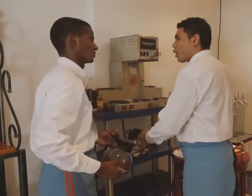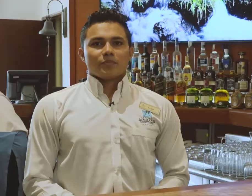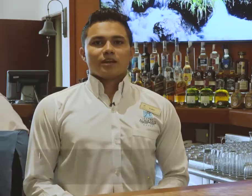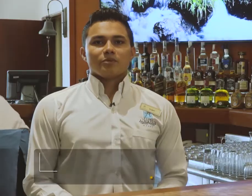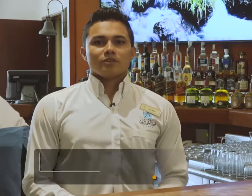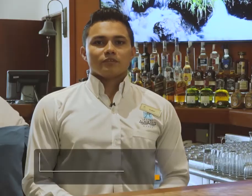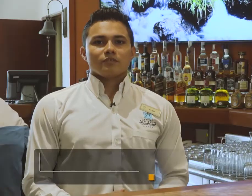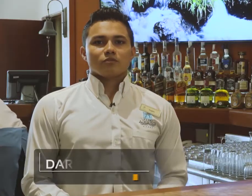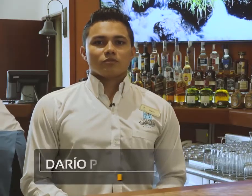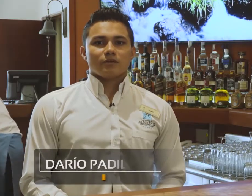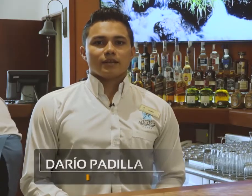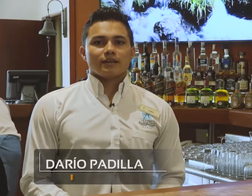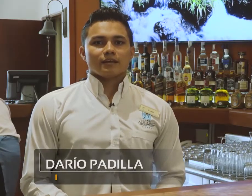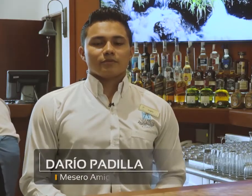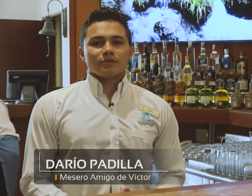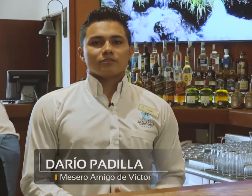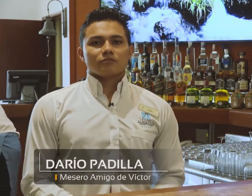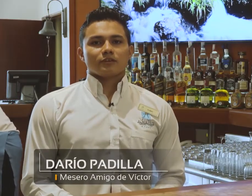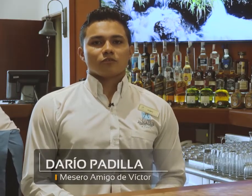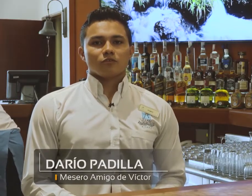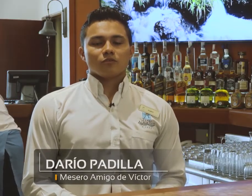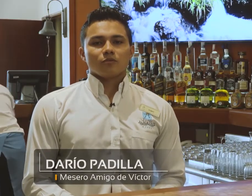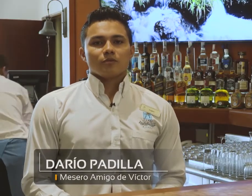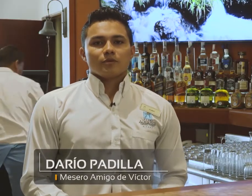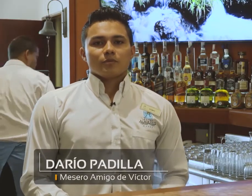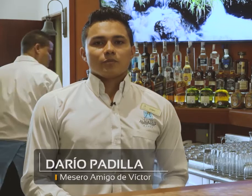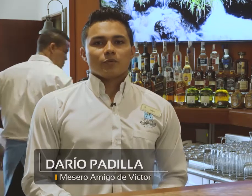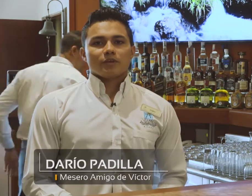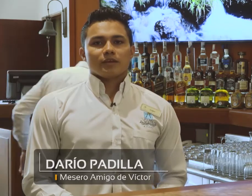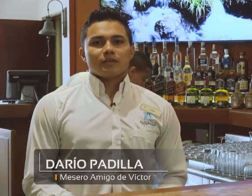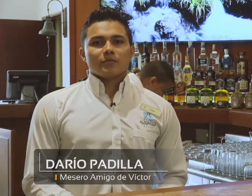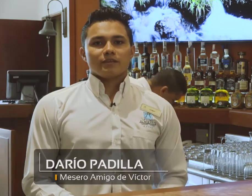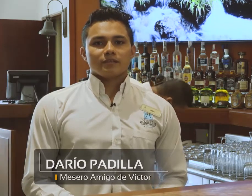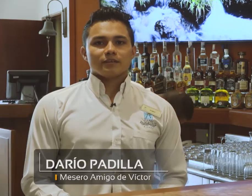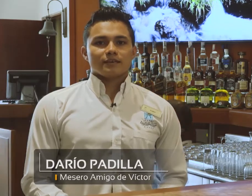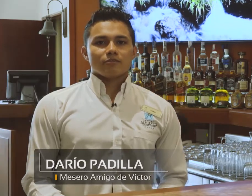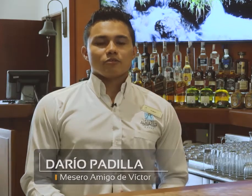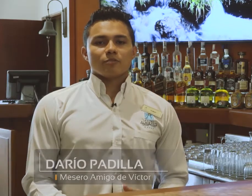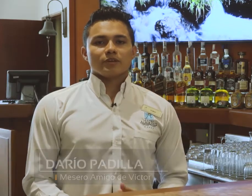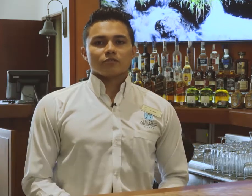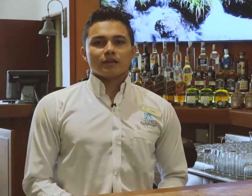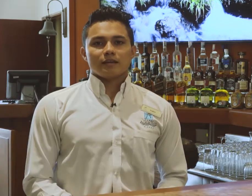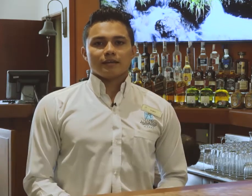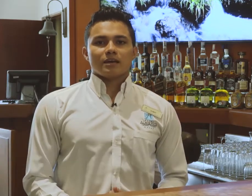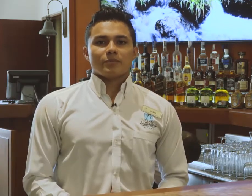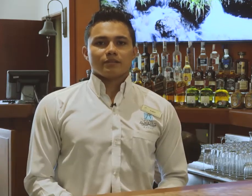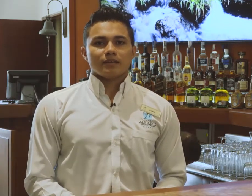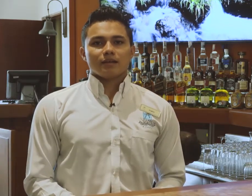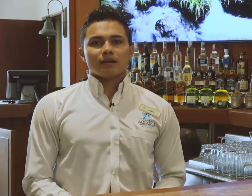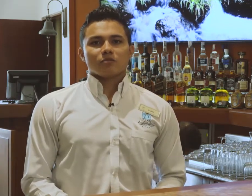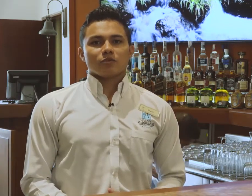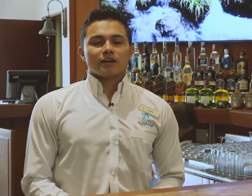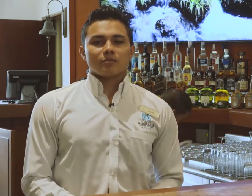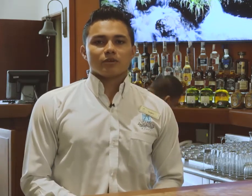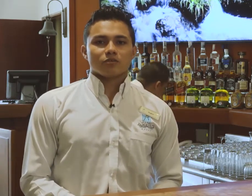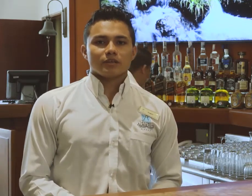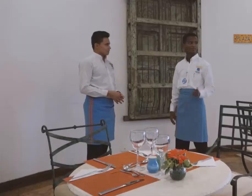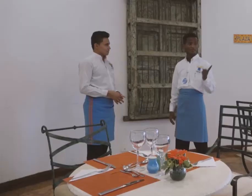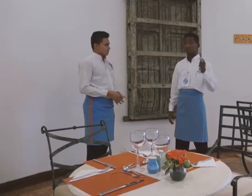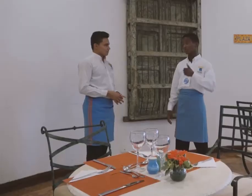Para mí no ha sido una barrera que Víctor sea sordo, porque me he interesado en lo personal en aprender a comunicarme con él, cómo siente